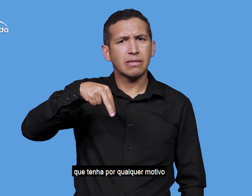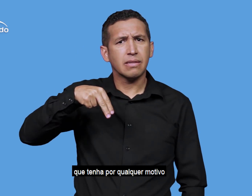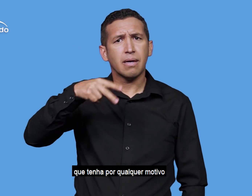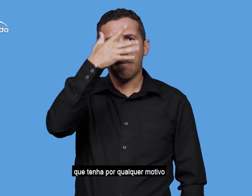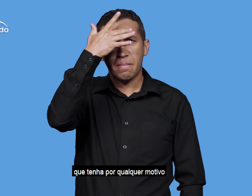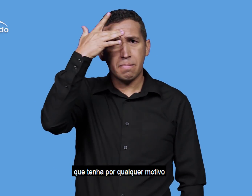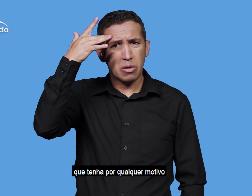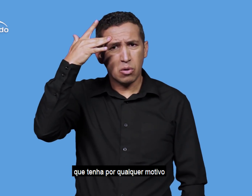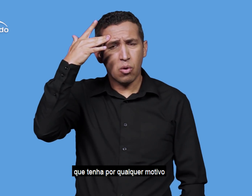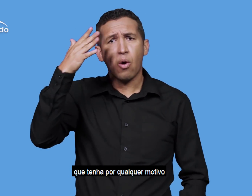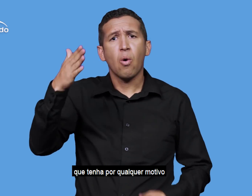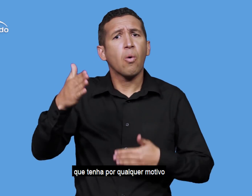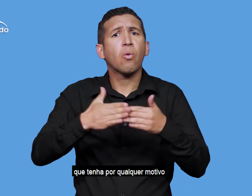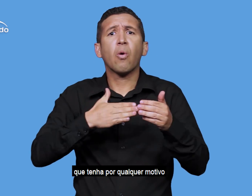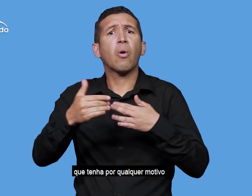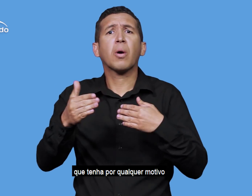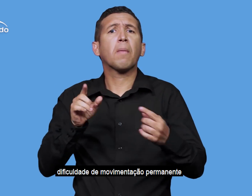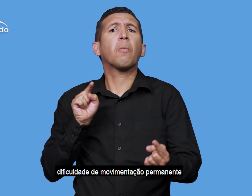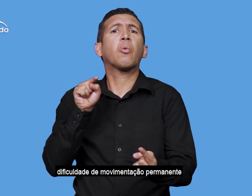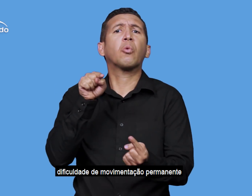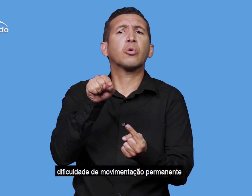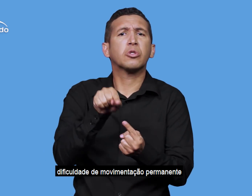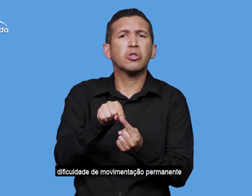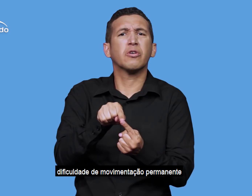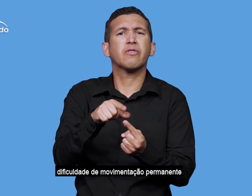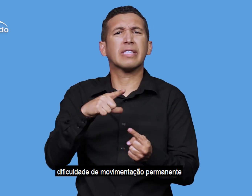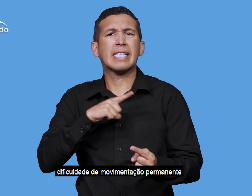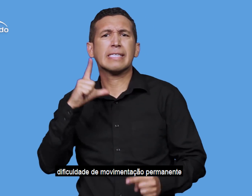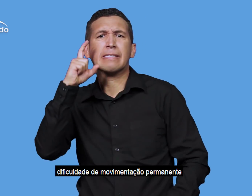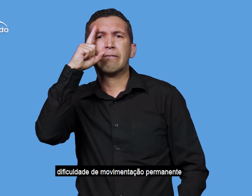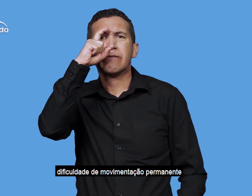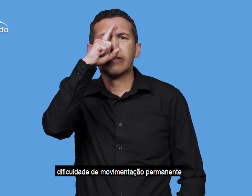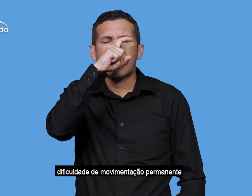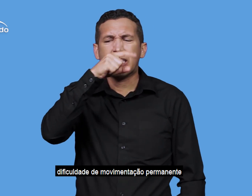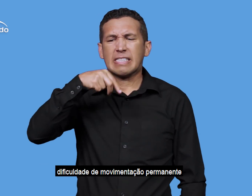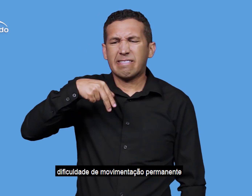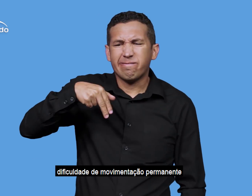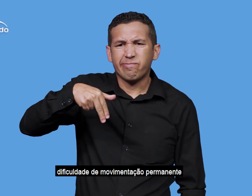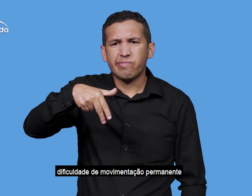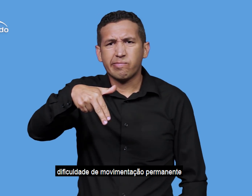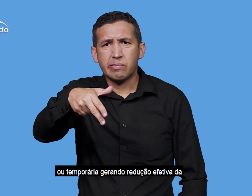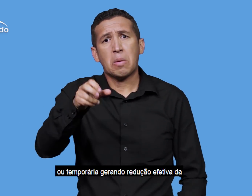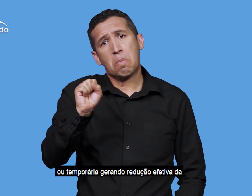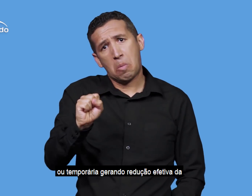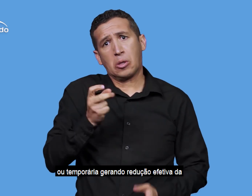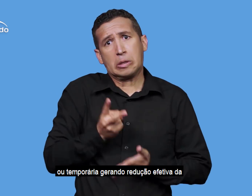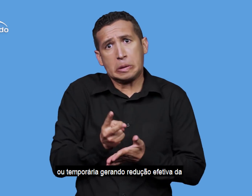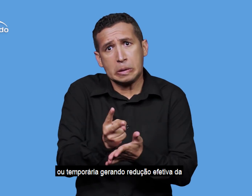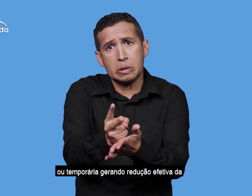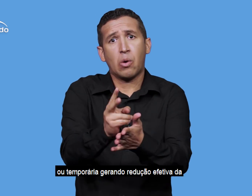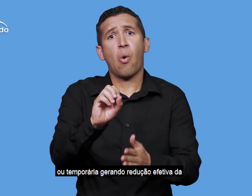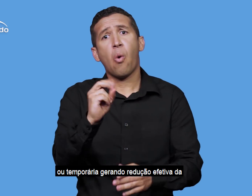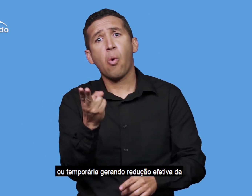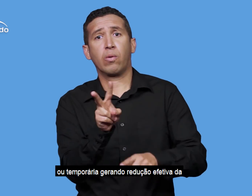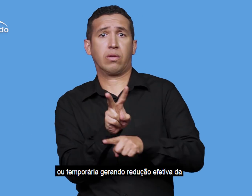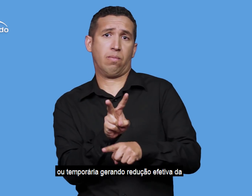tenha por qualquer motivo dificuldade de movimentação ter manente ou temporária gerando redução